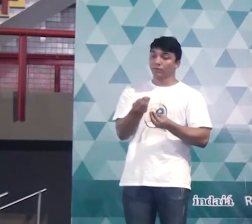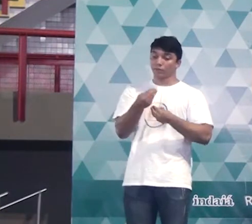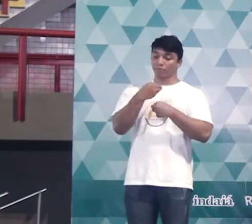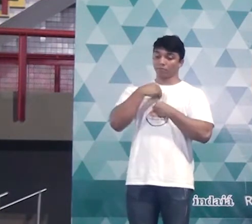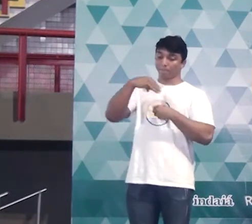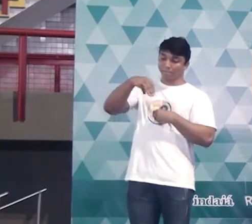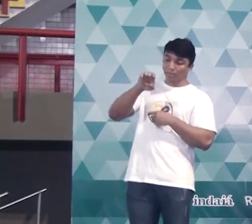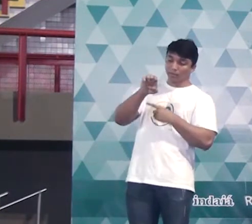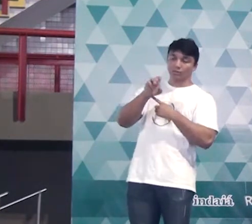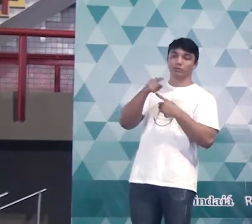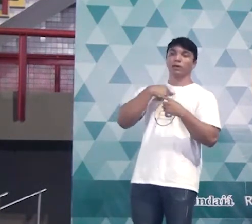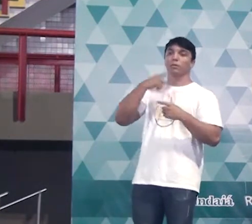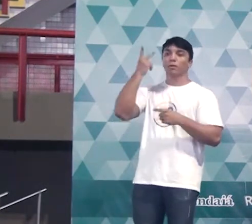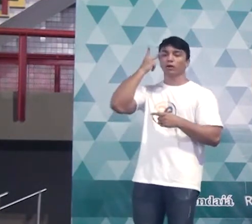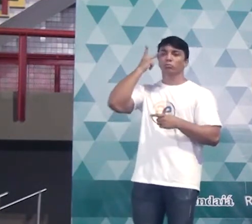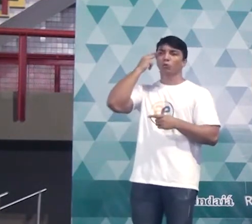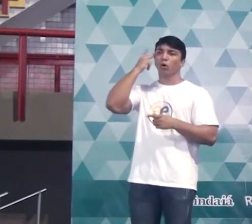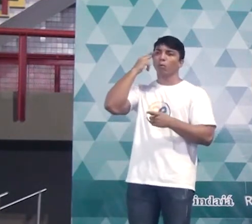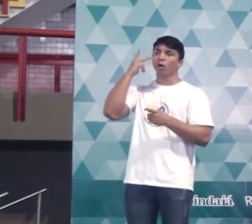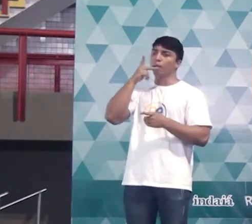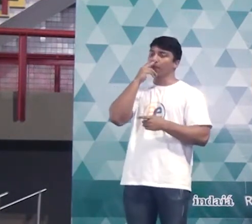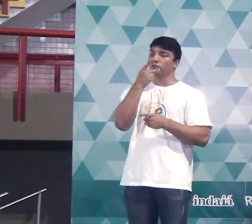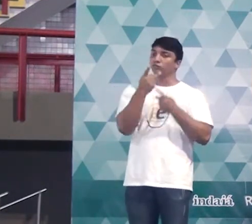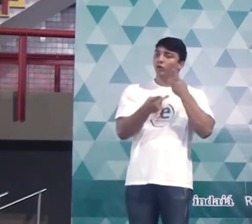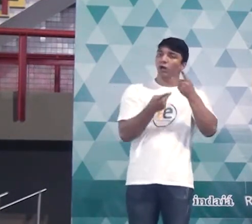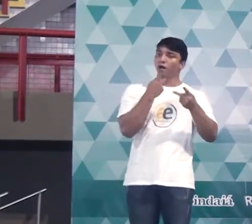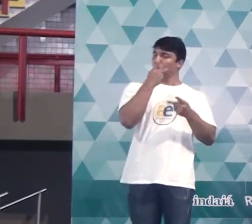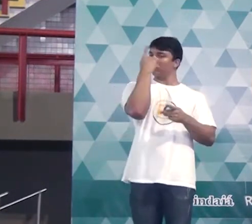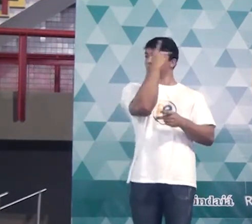Eles falam assim normalmente. Isso é a fala de